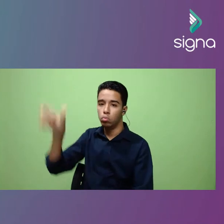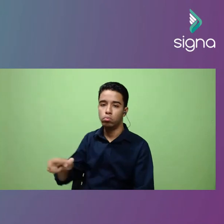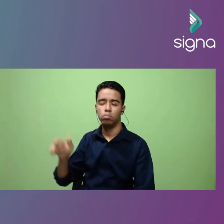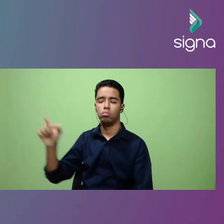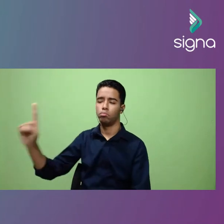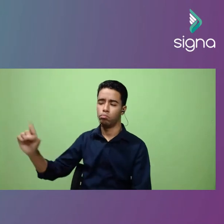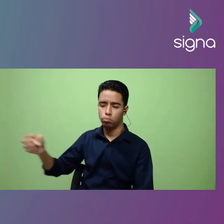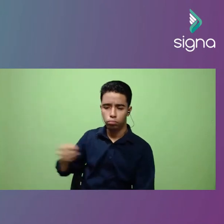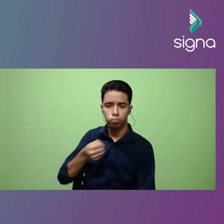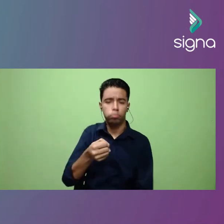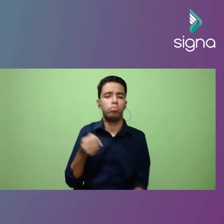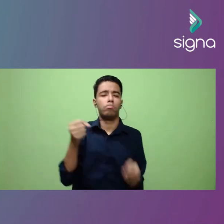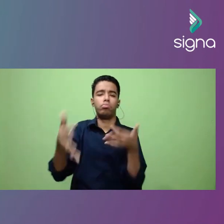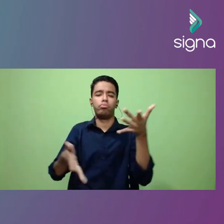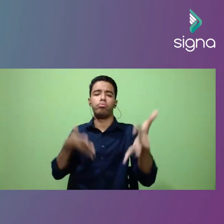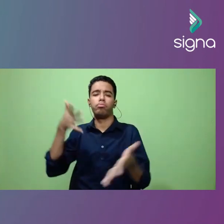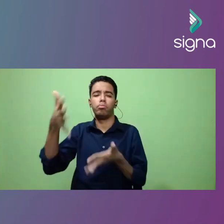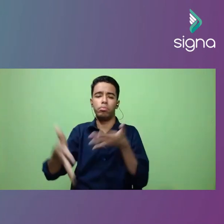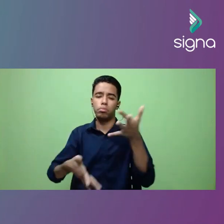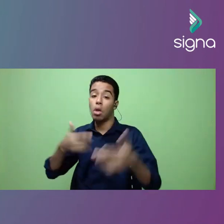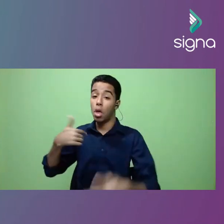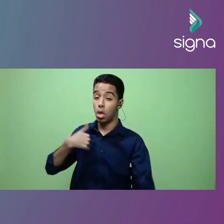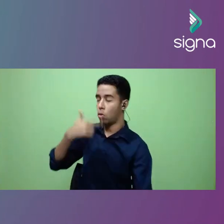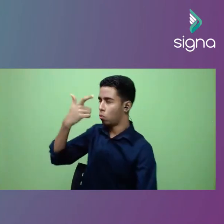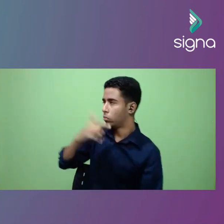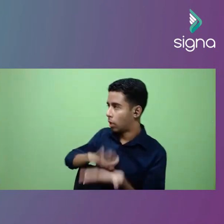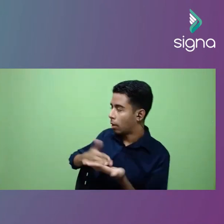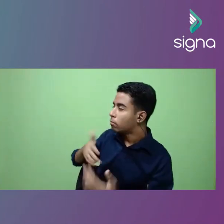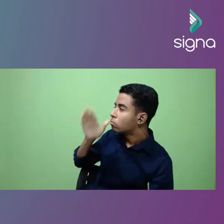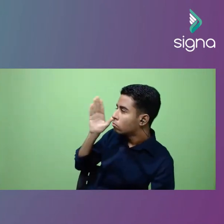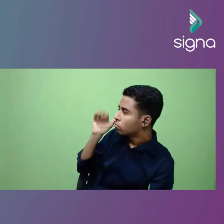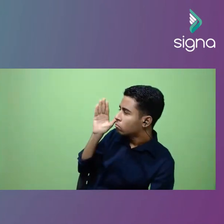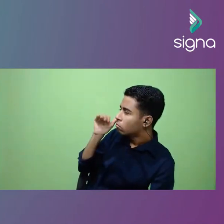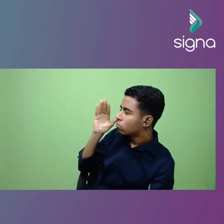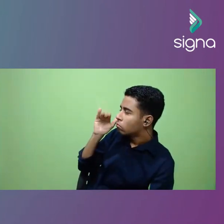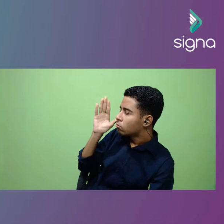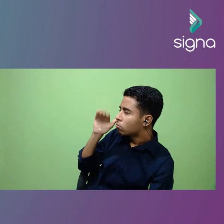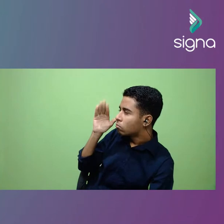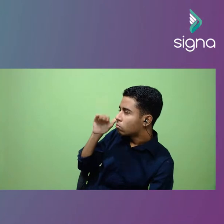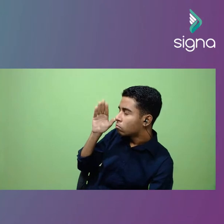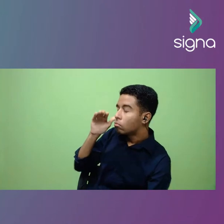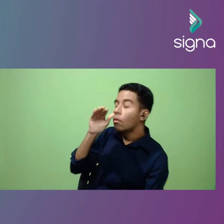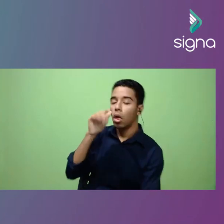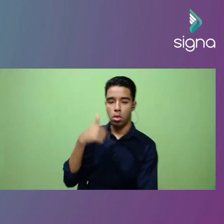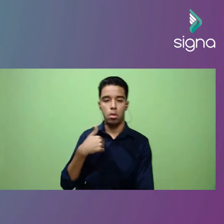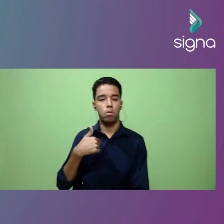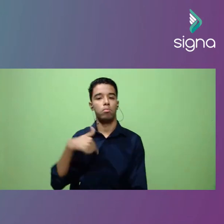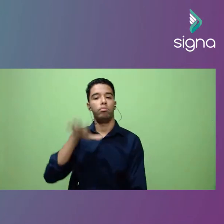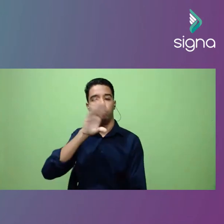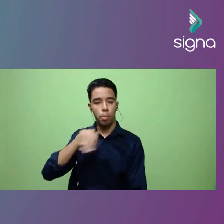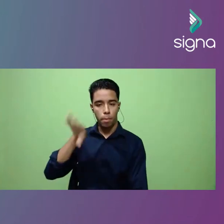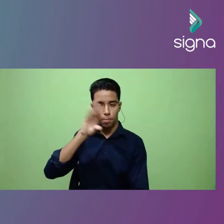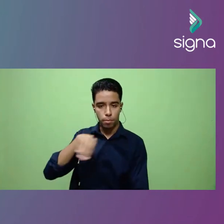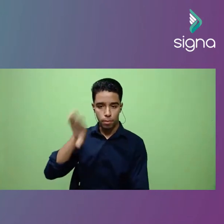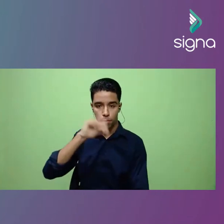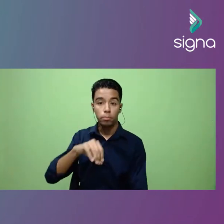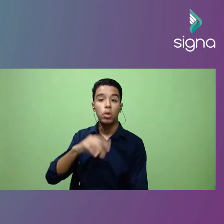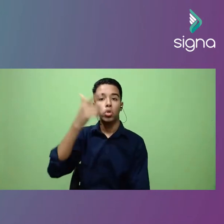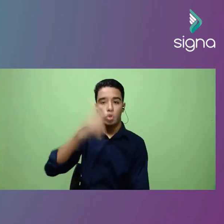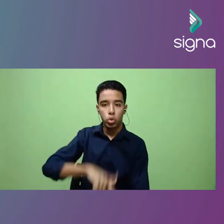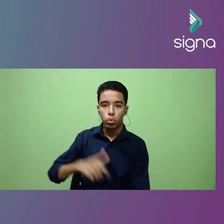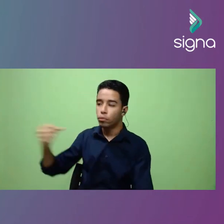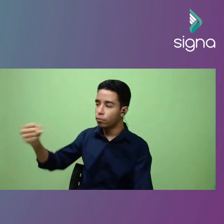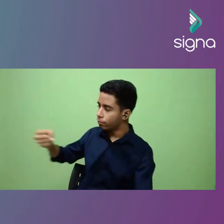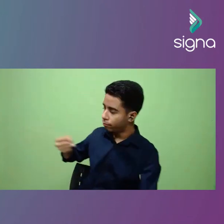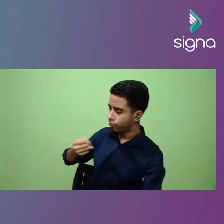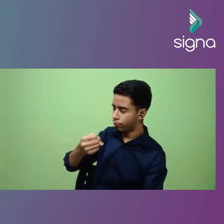o discurso, depois eu produzo o discurso. O surdo produz novamente, eu organizo o discurso e produzo